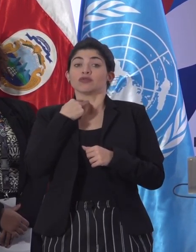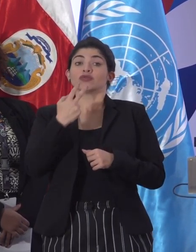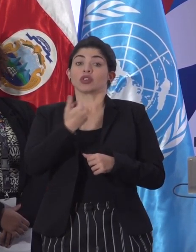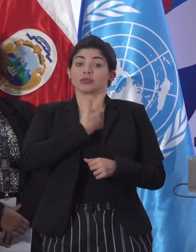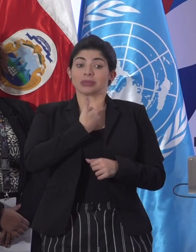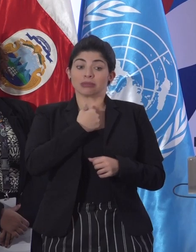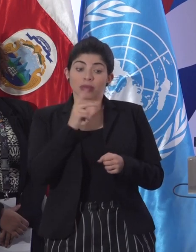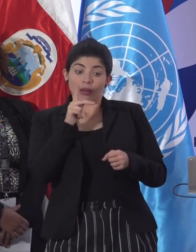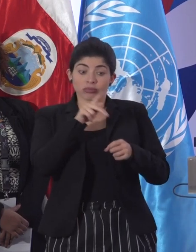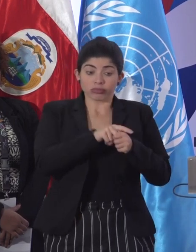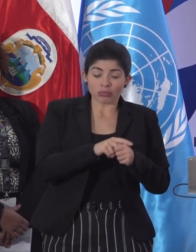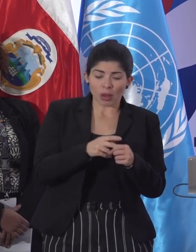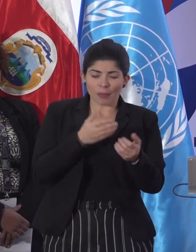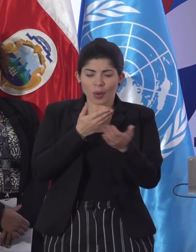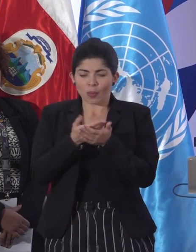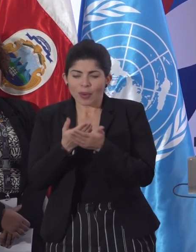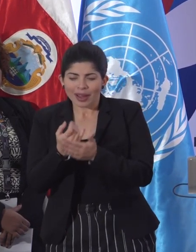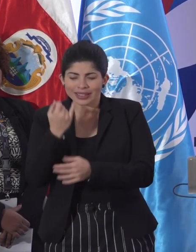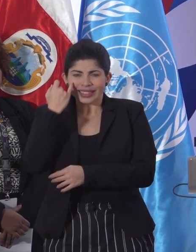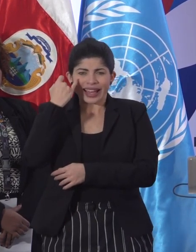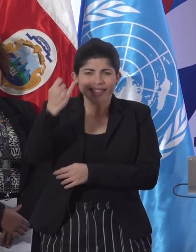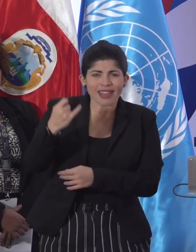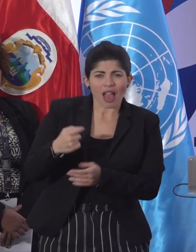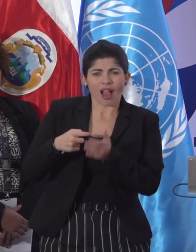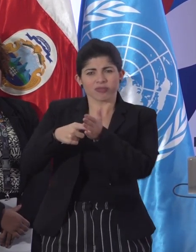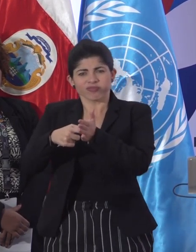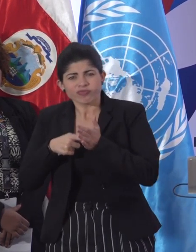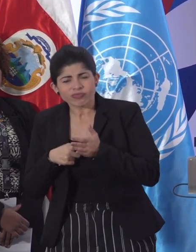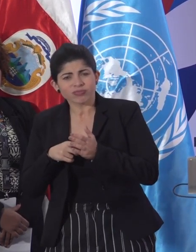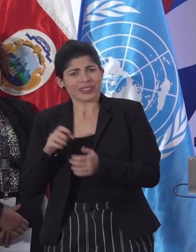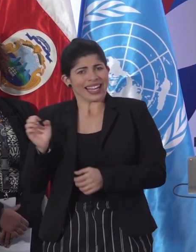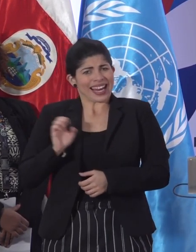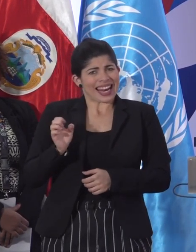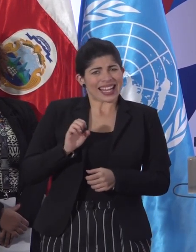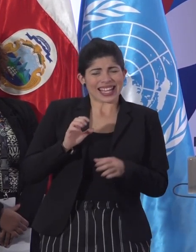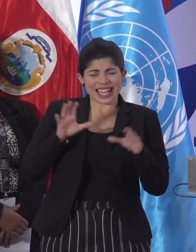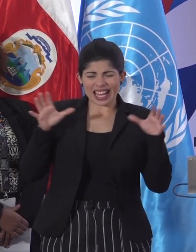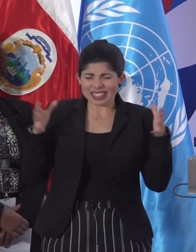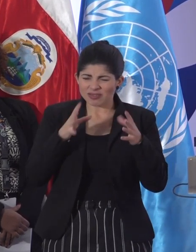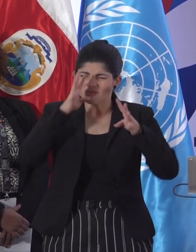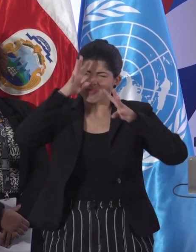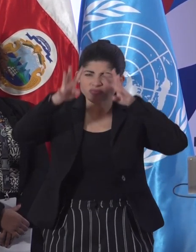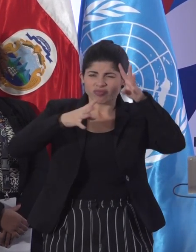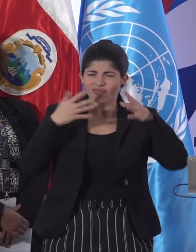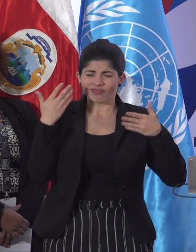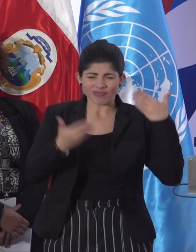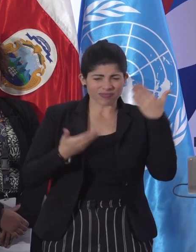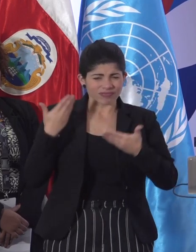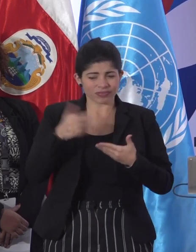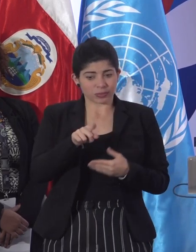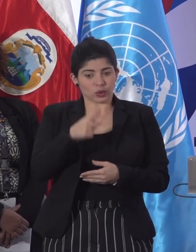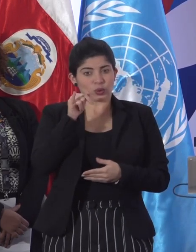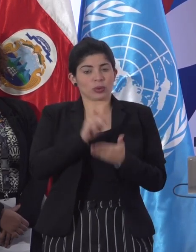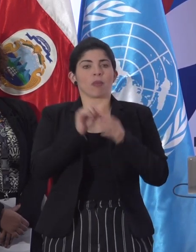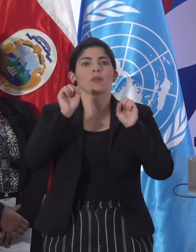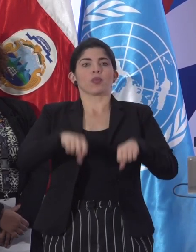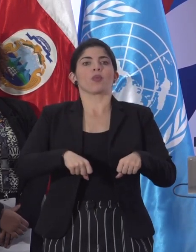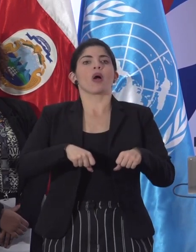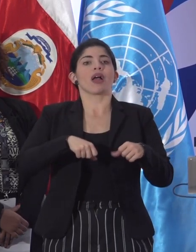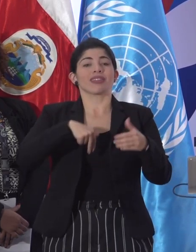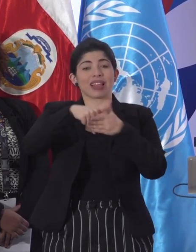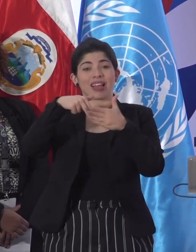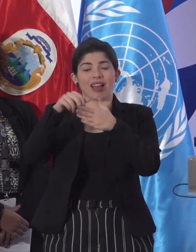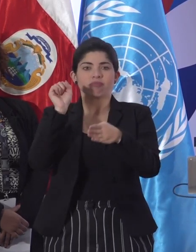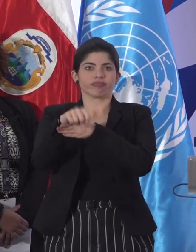propia, con propuestas, con ideas, con demandas, con energías, con toda la creatividad que tenemos, vamos a poder romper los